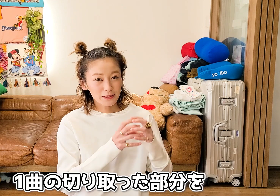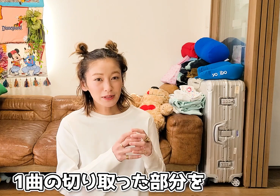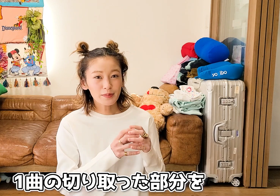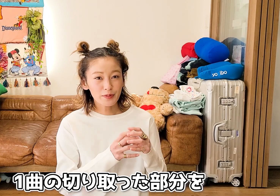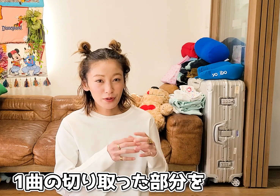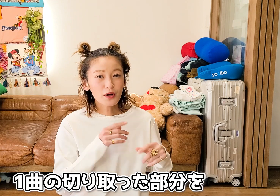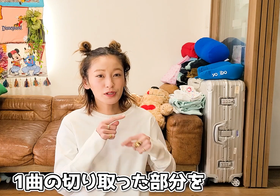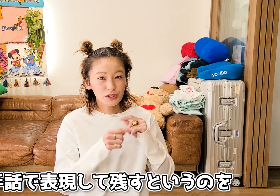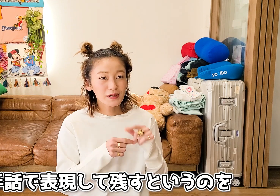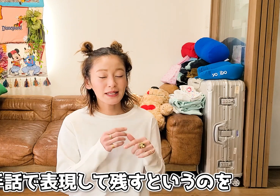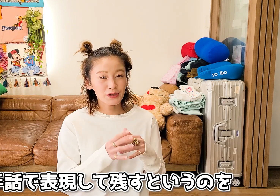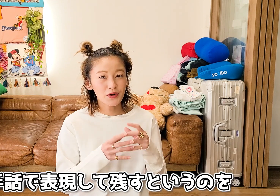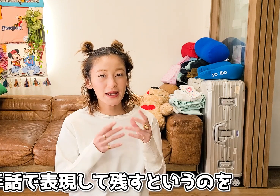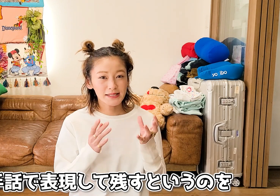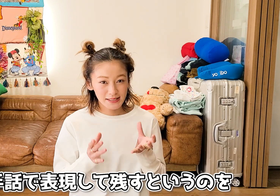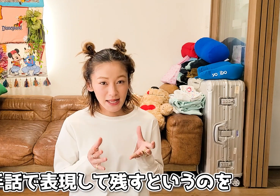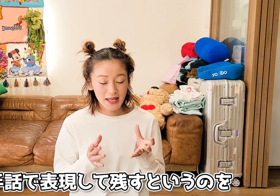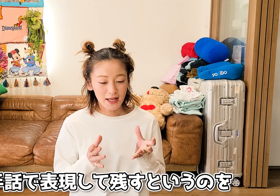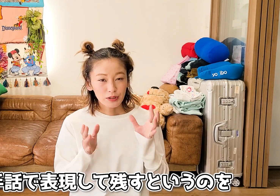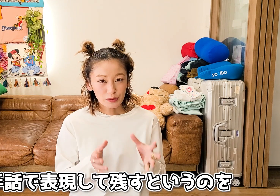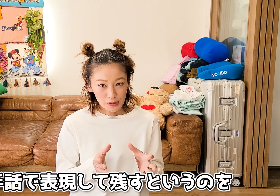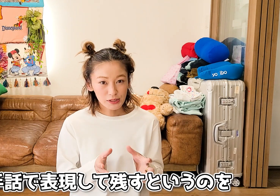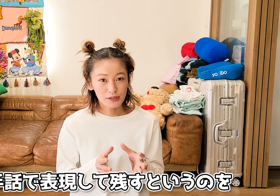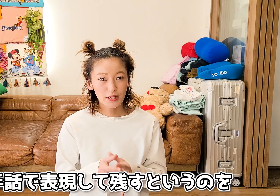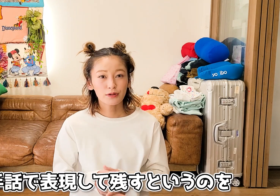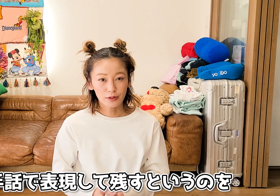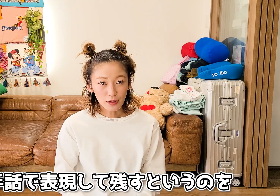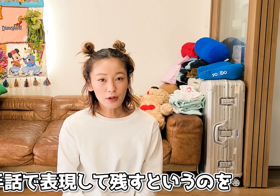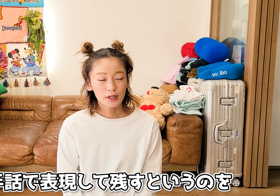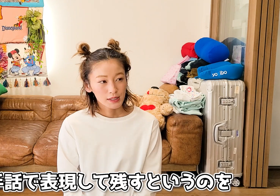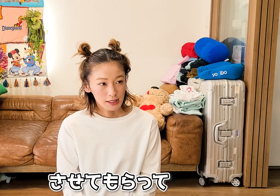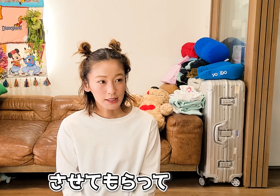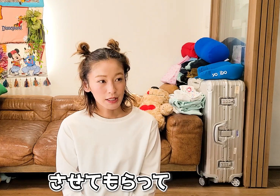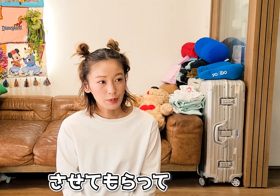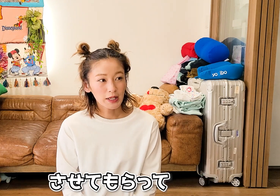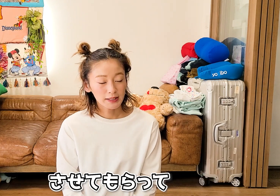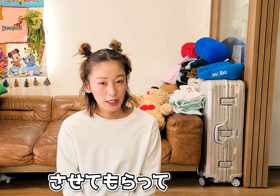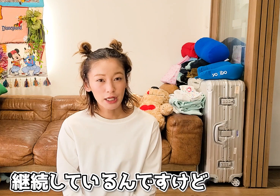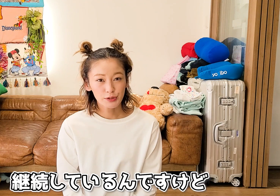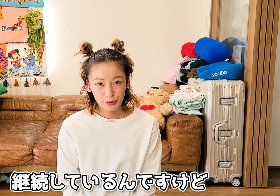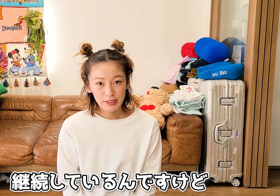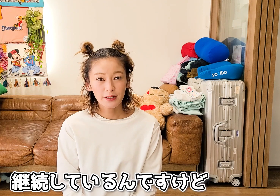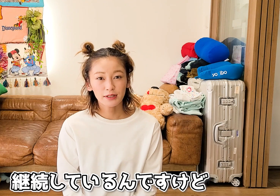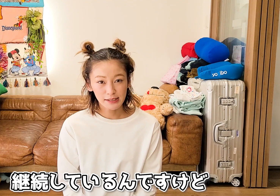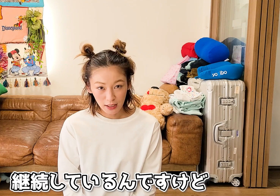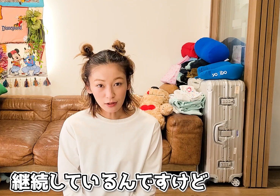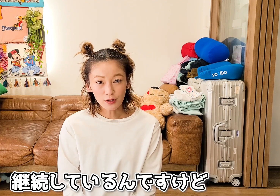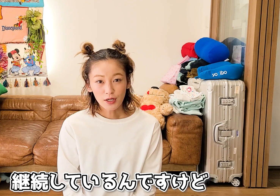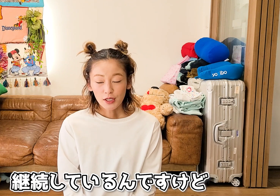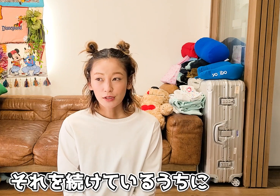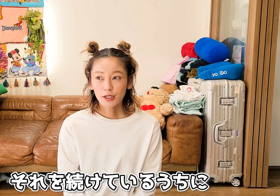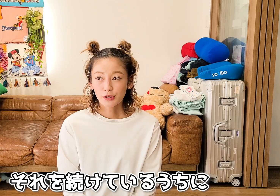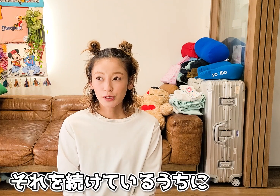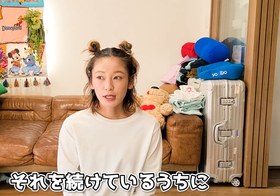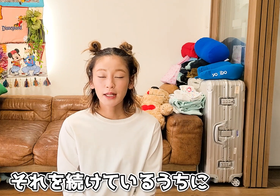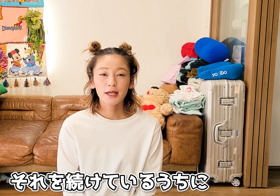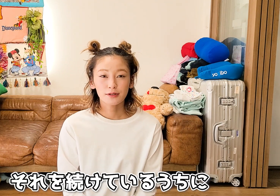った部分を手話で表現して残すっていうのをさせてもらって継続しているんですけど、それを続けているうち